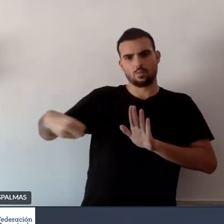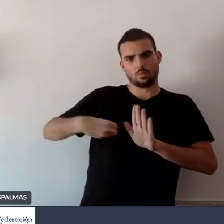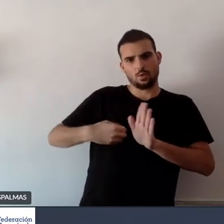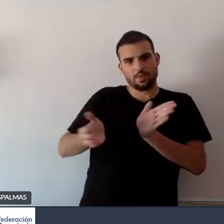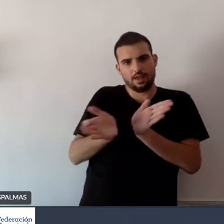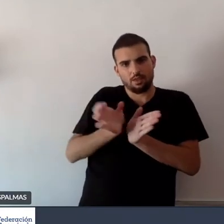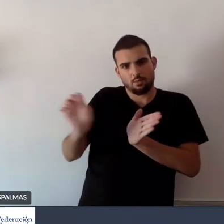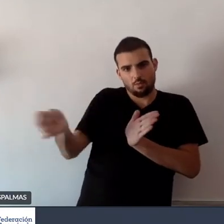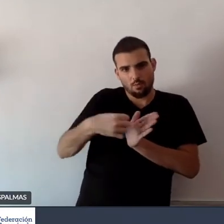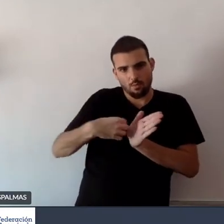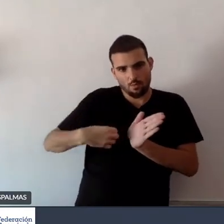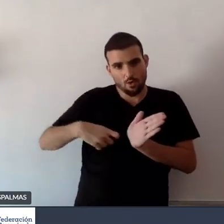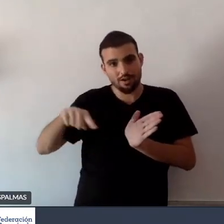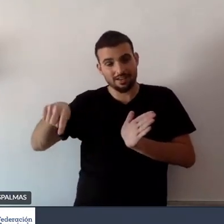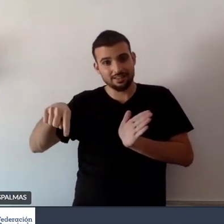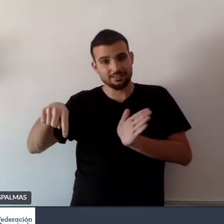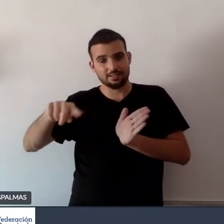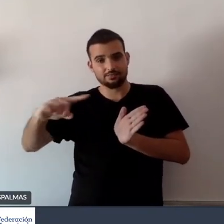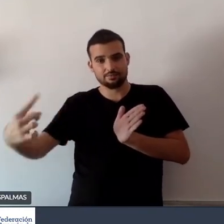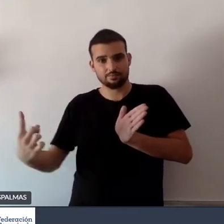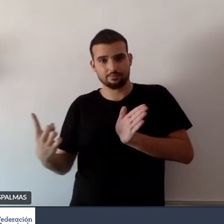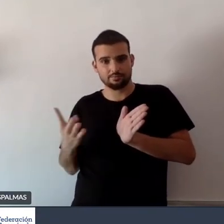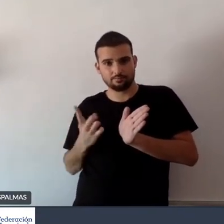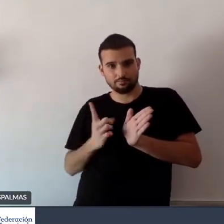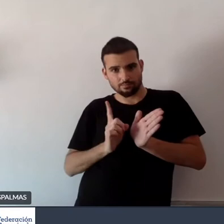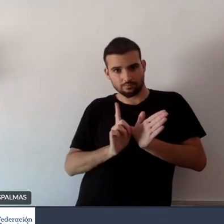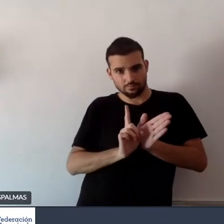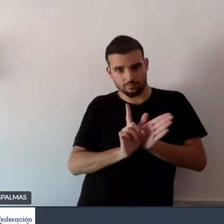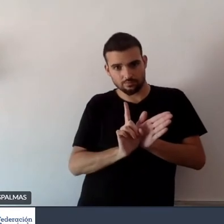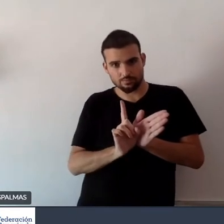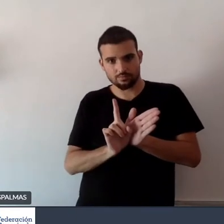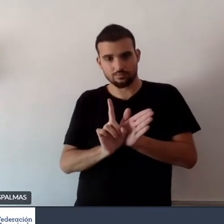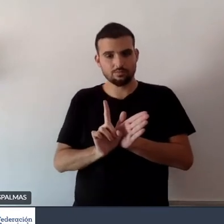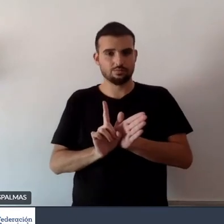bloqueador de este lado viene a poner un bloque directo lateral.